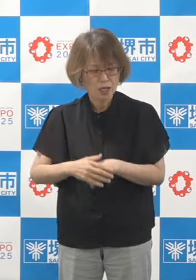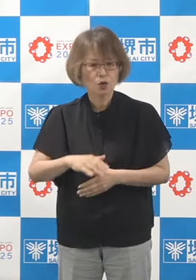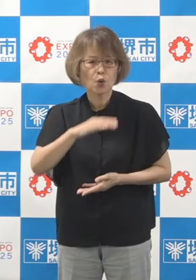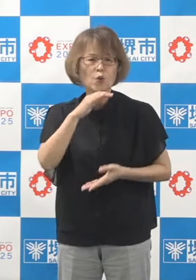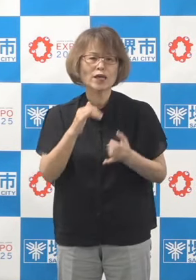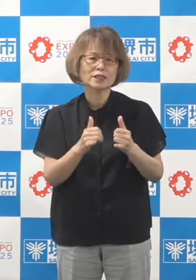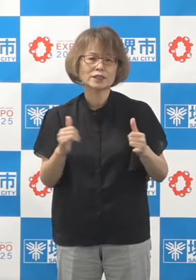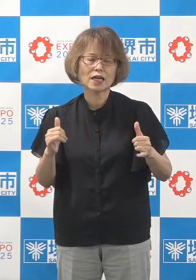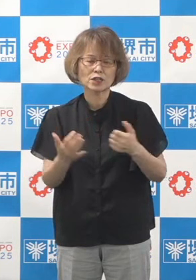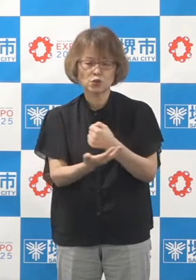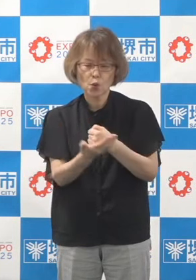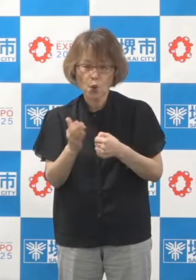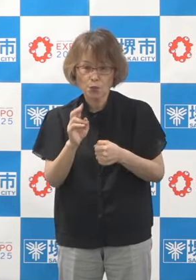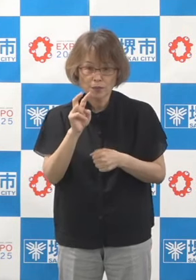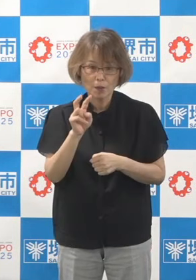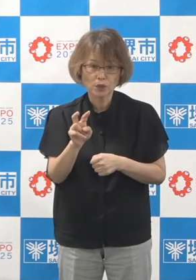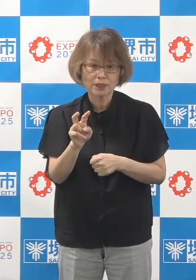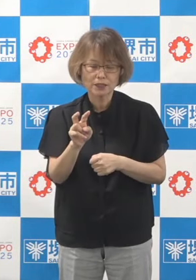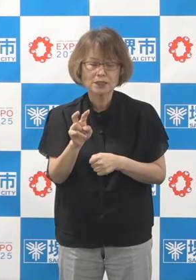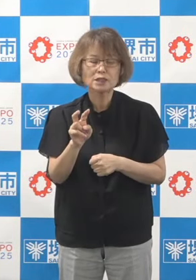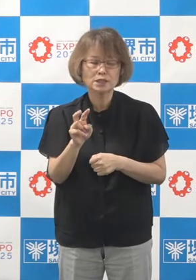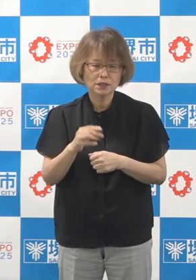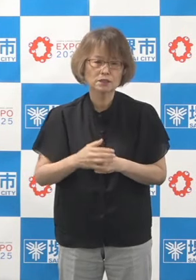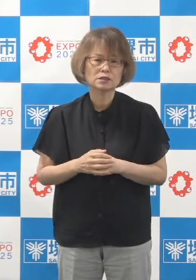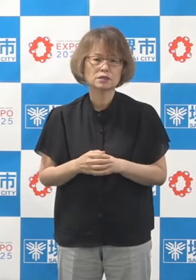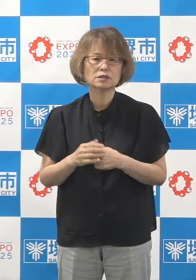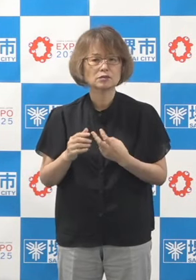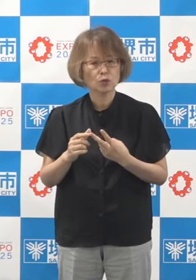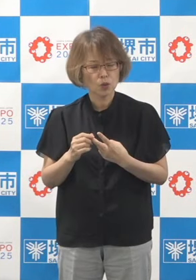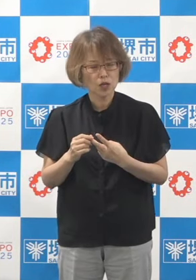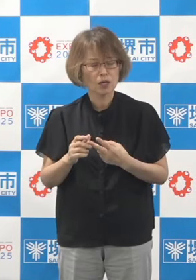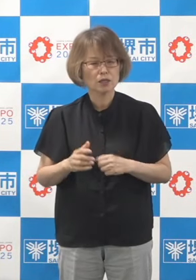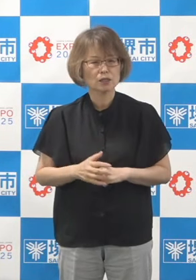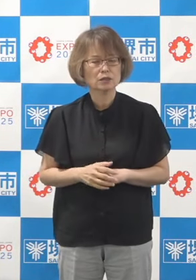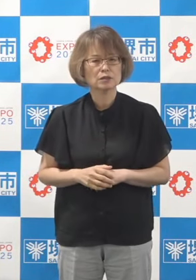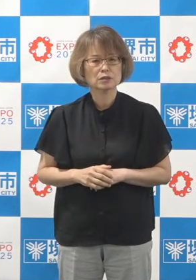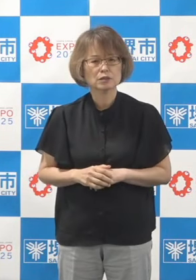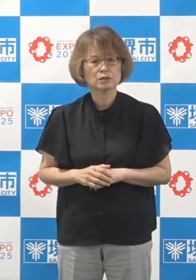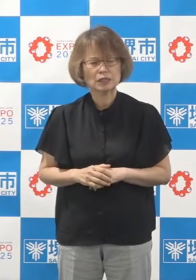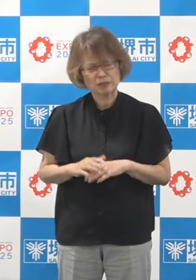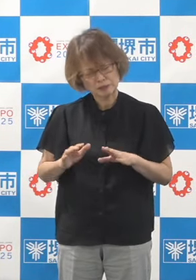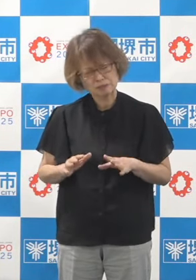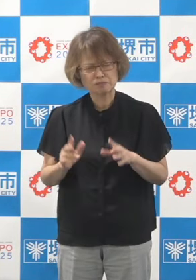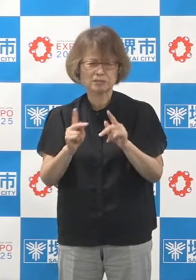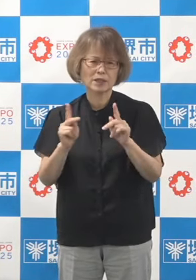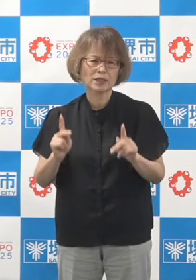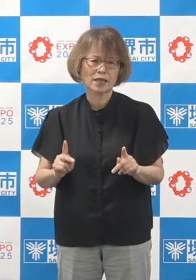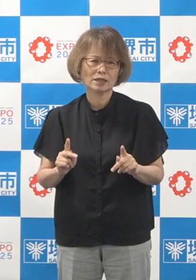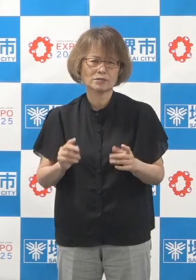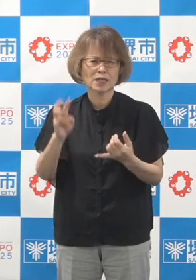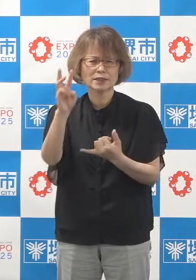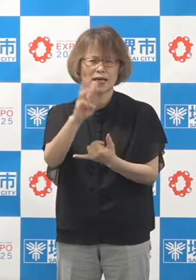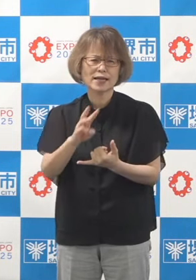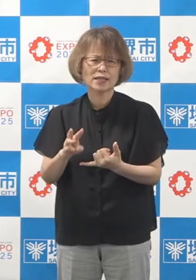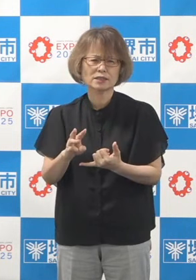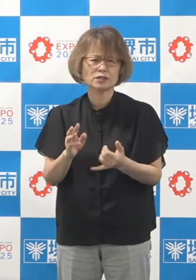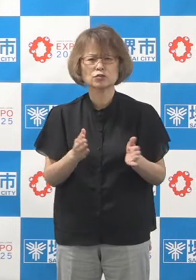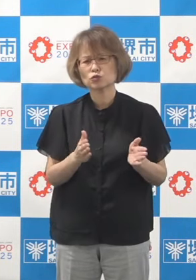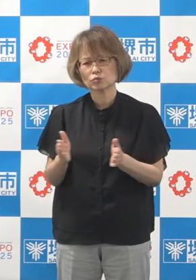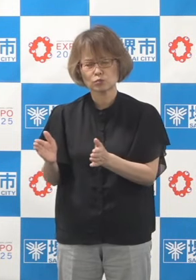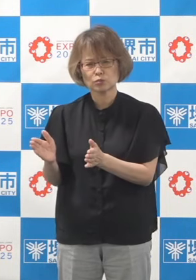見守りでありましたり、また今喫緊の課題でもあります災害への備